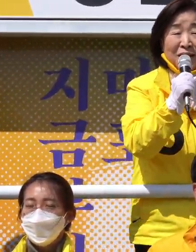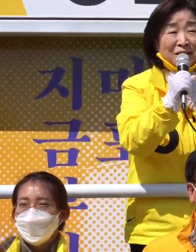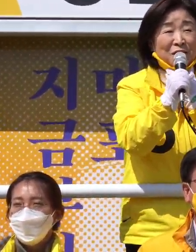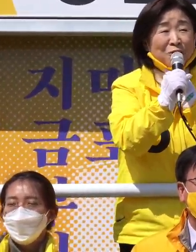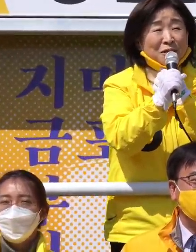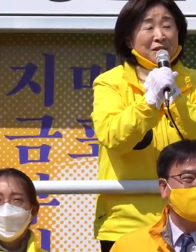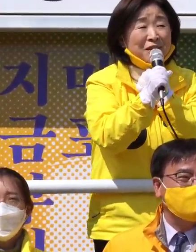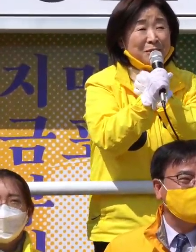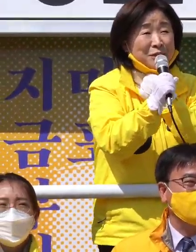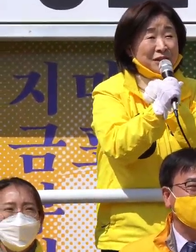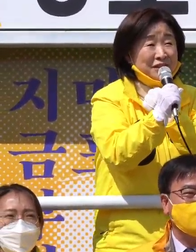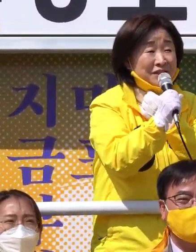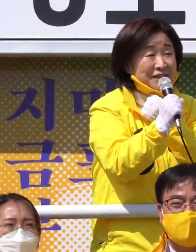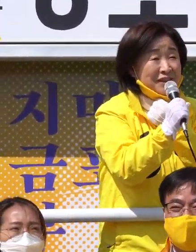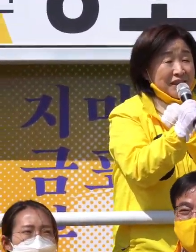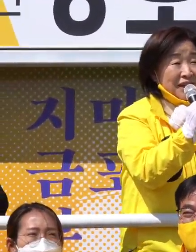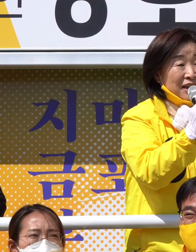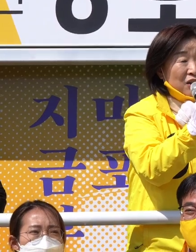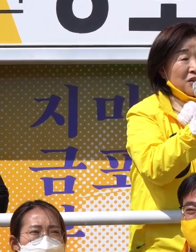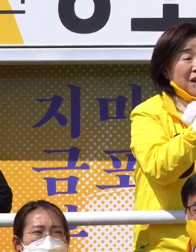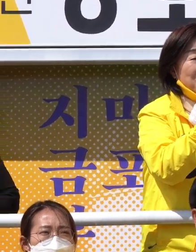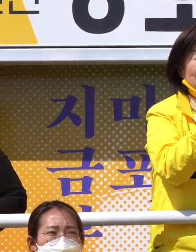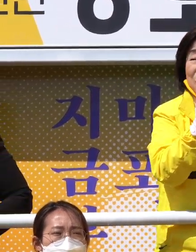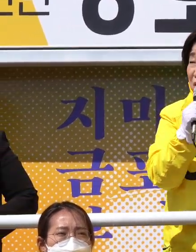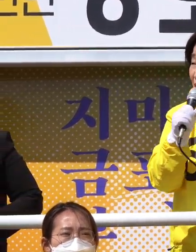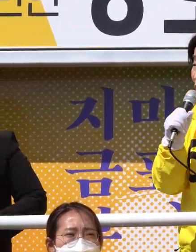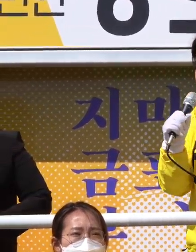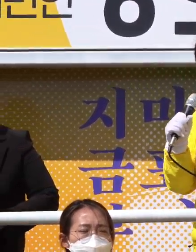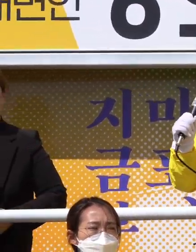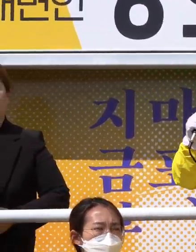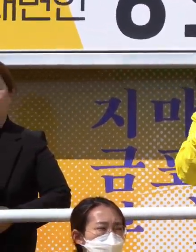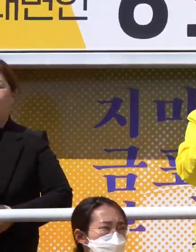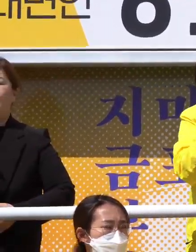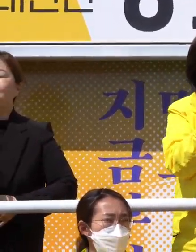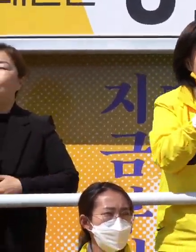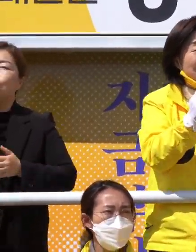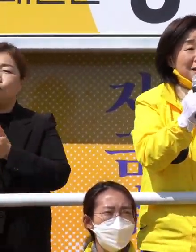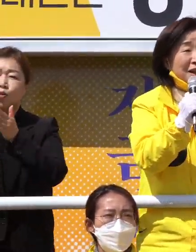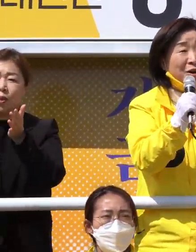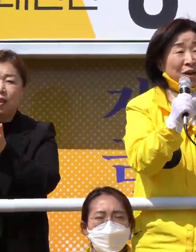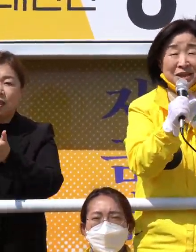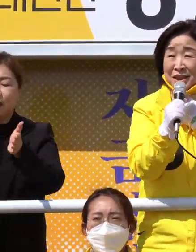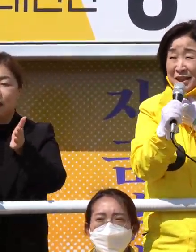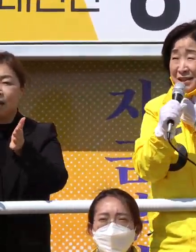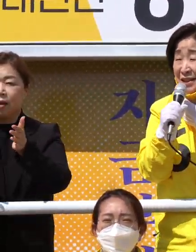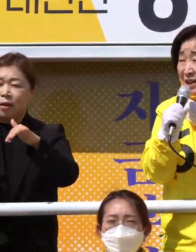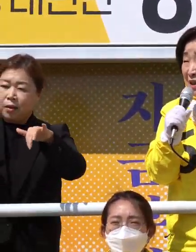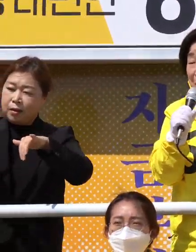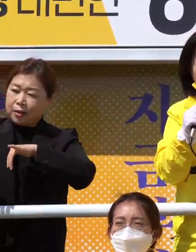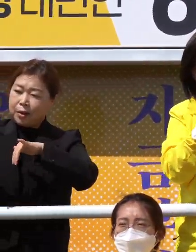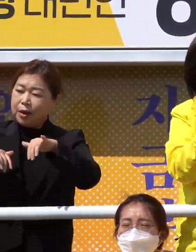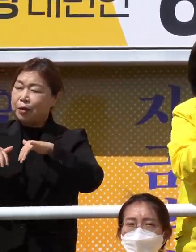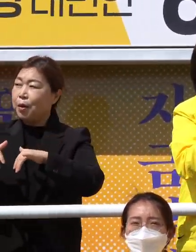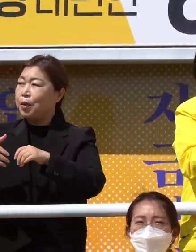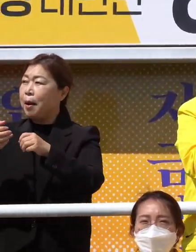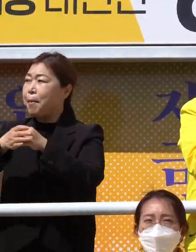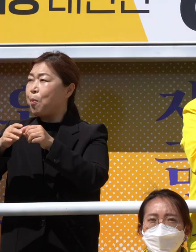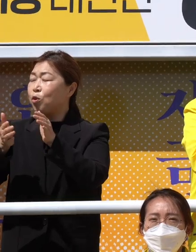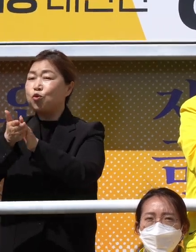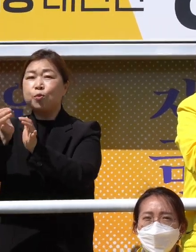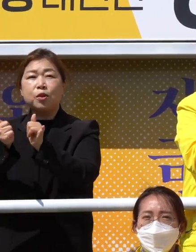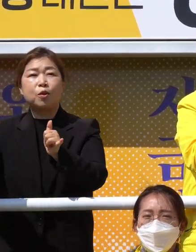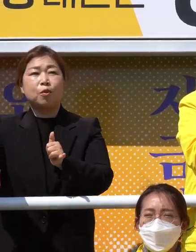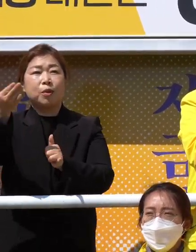안녕하세요. 존경하는 서울시민 여러분, 연남동 경의선 숲길을 산책하고 계신 마포구 주민